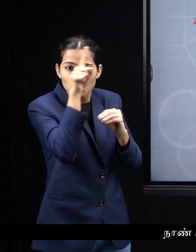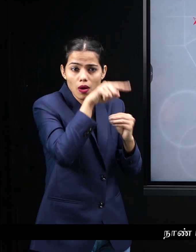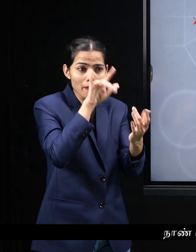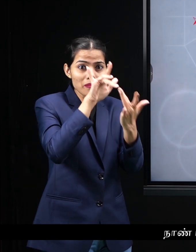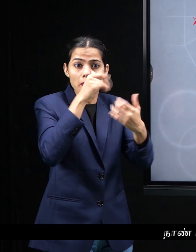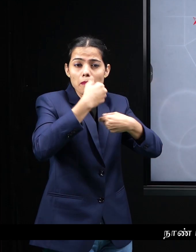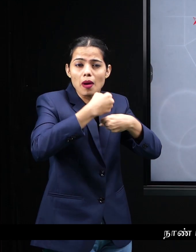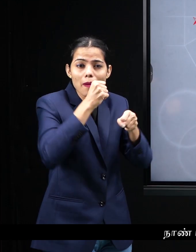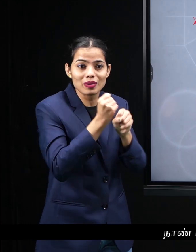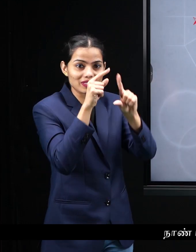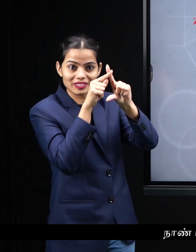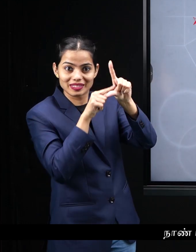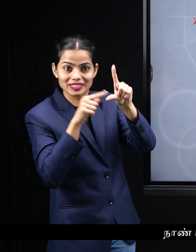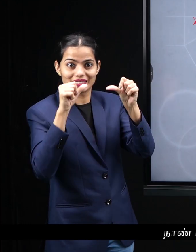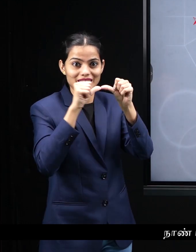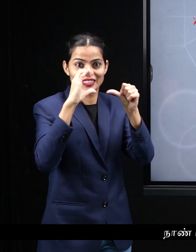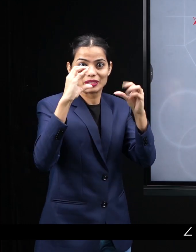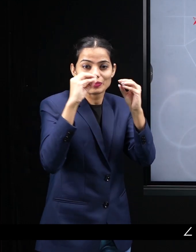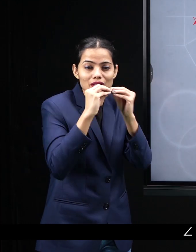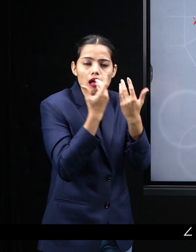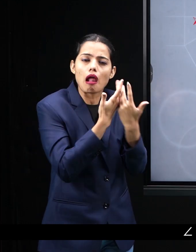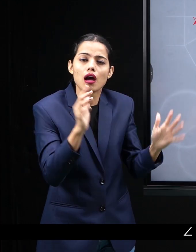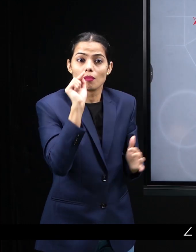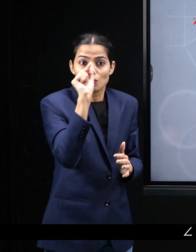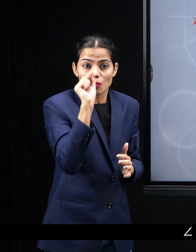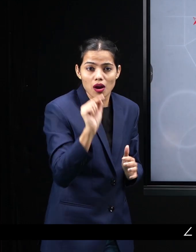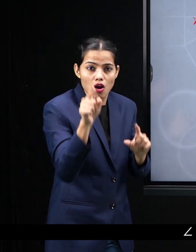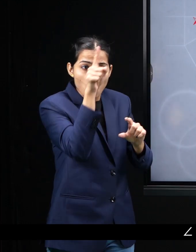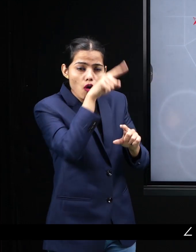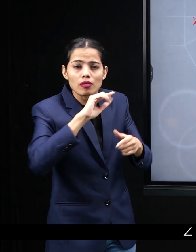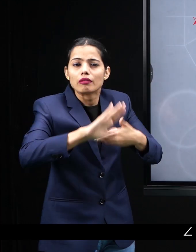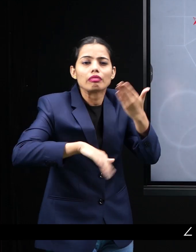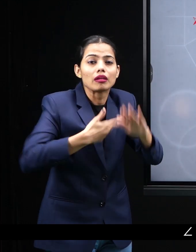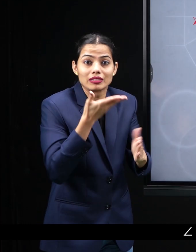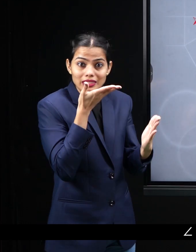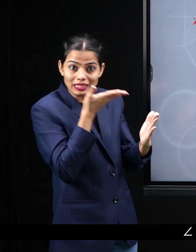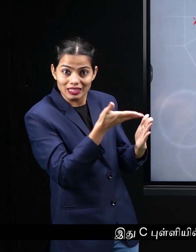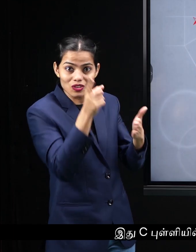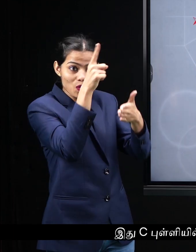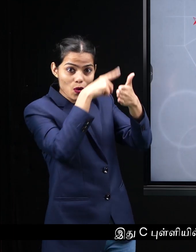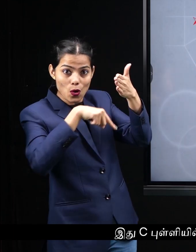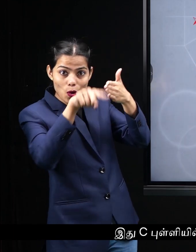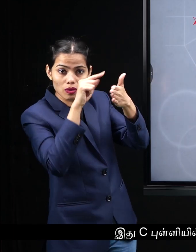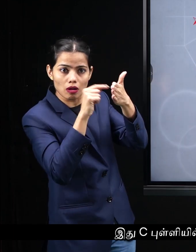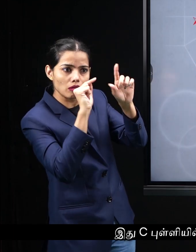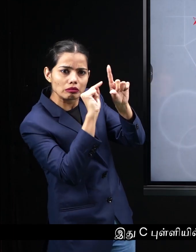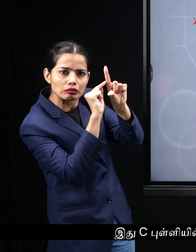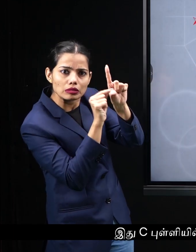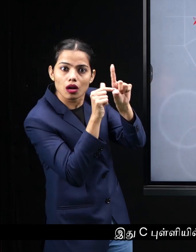மற்றும் வட்டத்தின் எந்த புள்ளியிலும் குறுங்கோணம் ACB-ஐ உருவாக்குகிறது என்றால் இது C புள்ளியில்